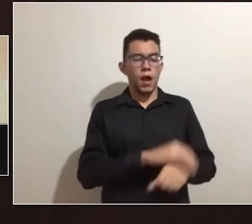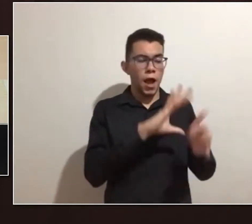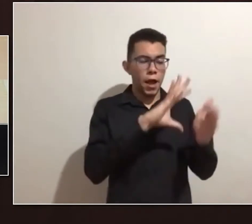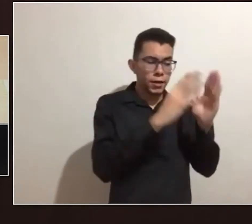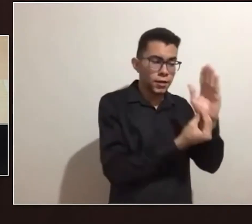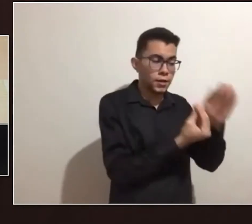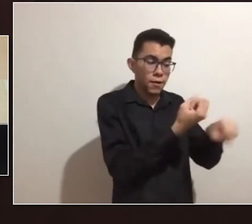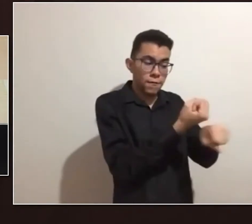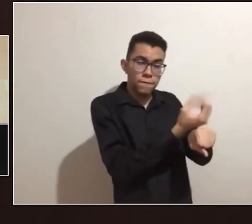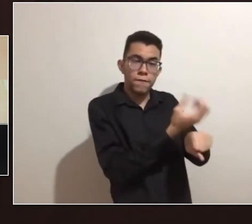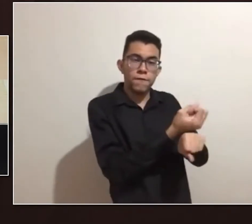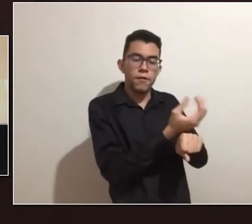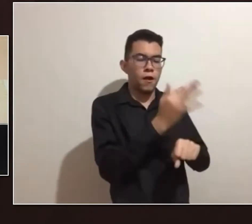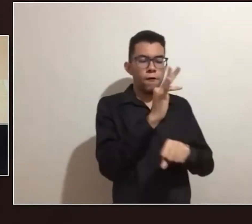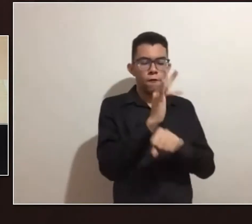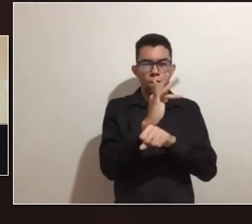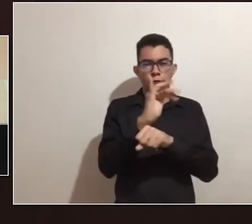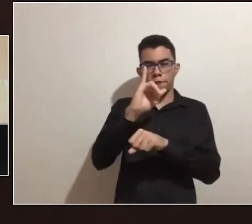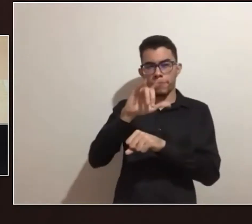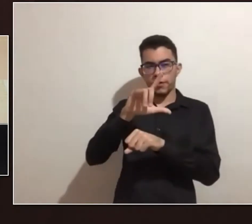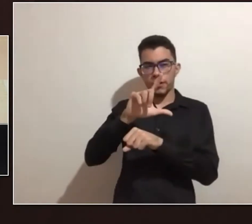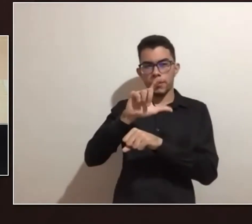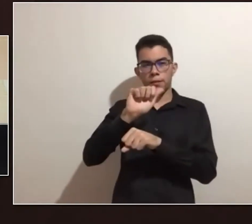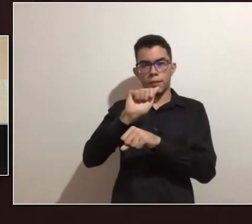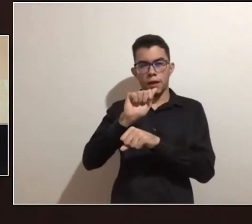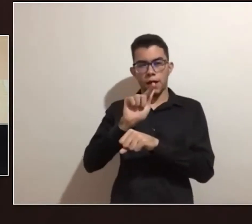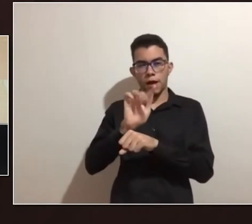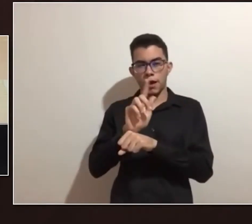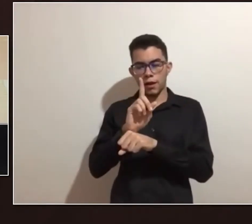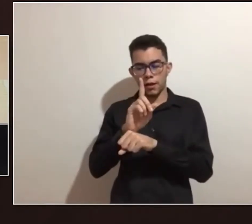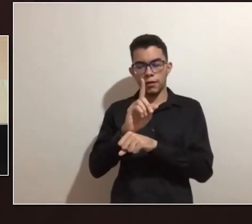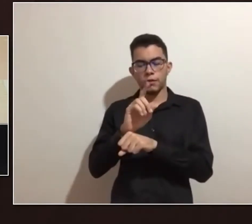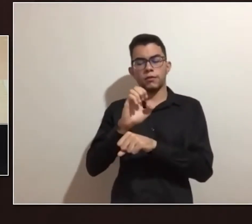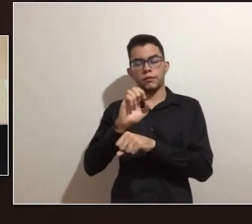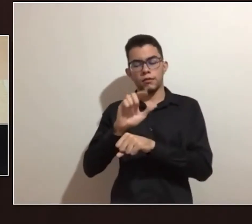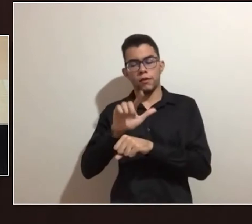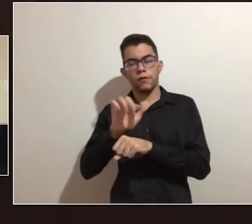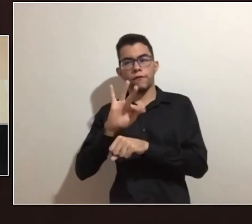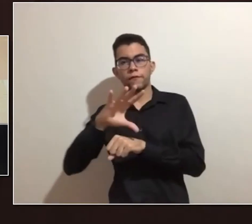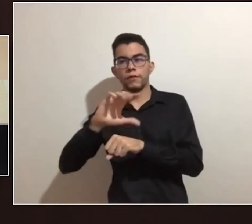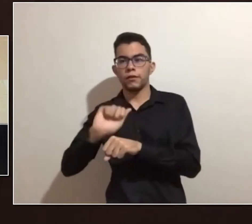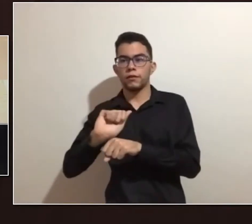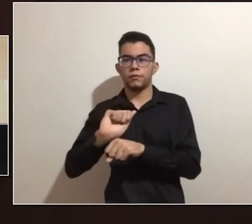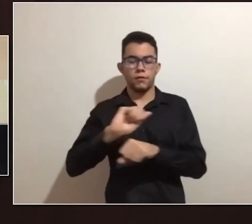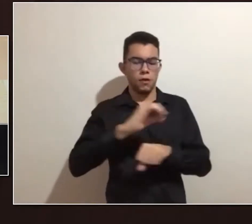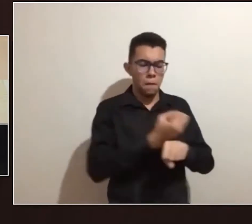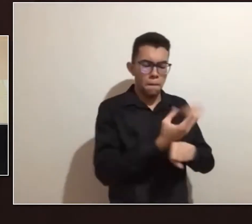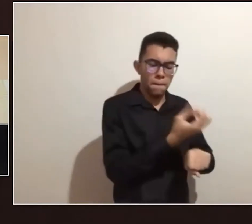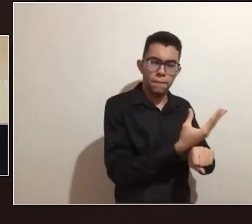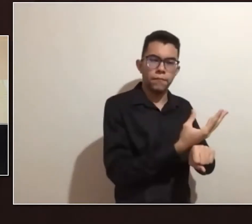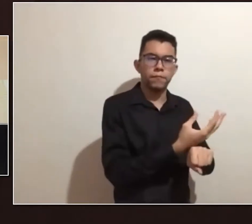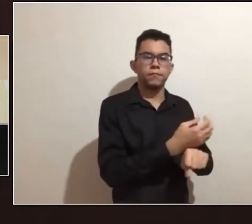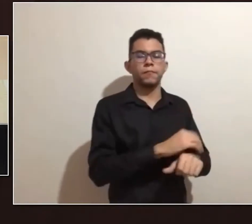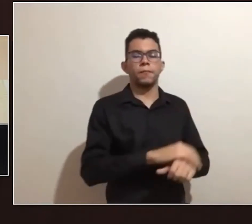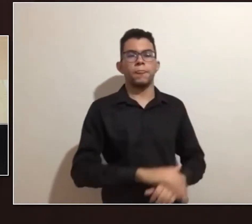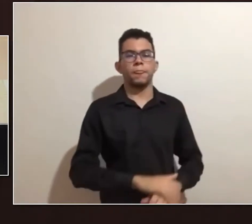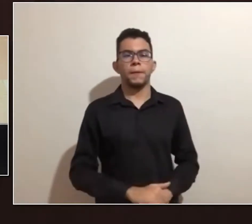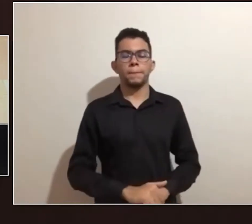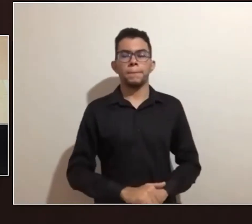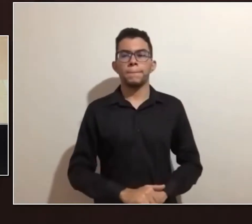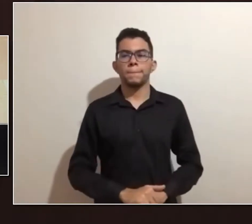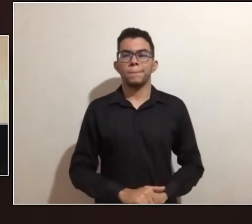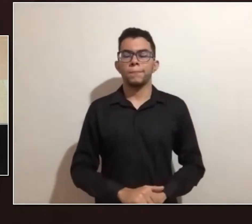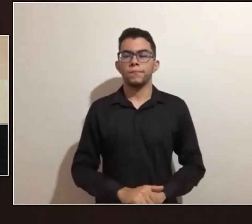para poder fazer a obra do Senhor, para concluir o que falta ainda para fazer. Portanto, ao